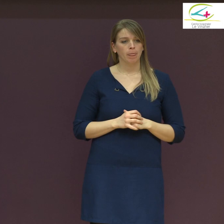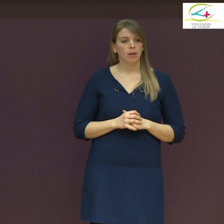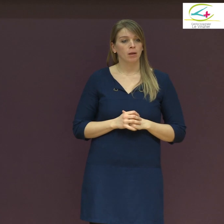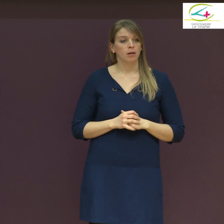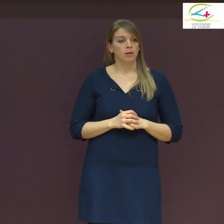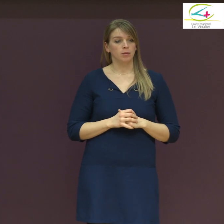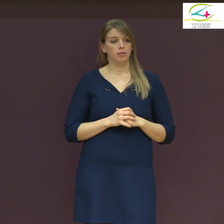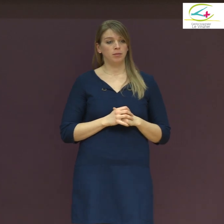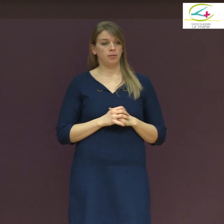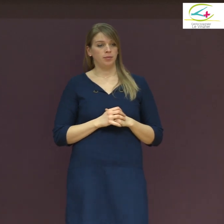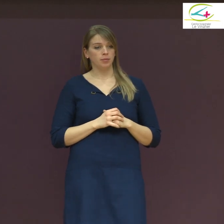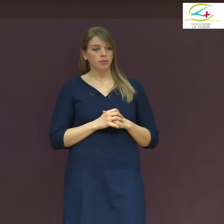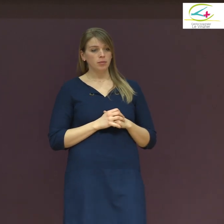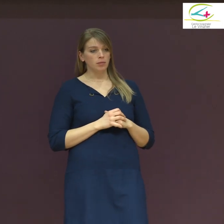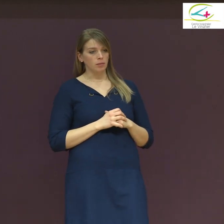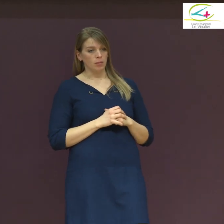Oui, Yamine.